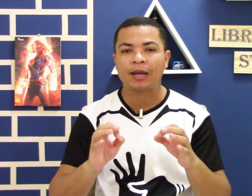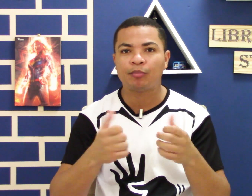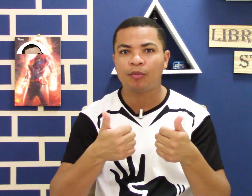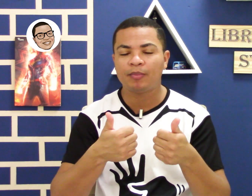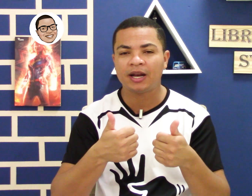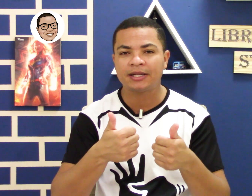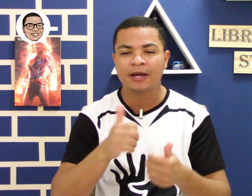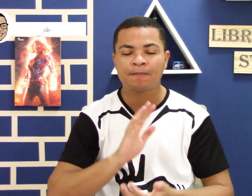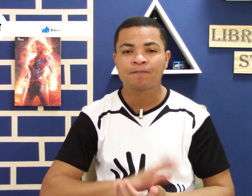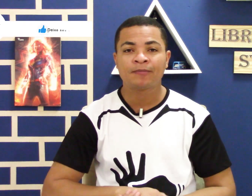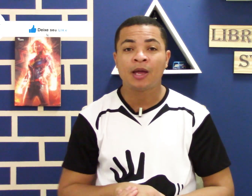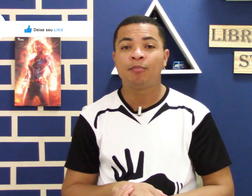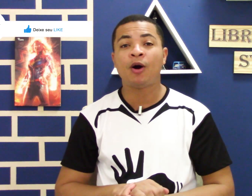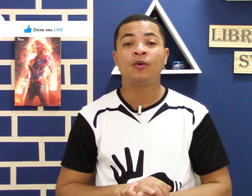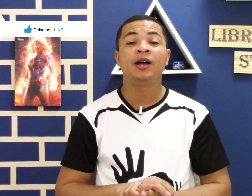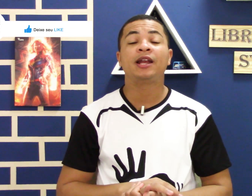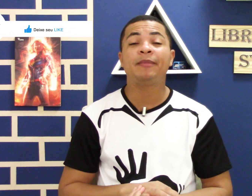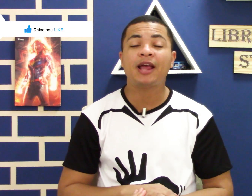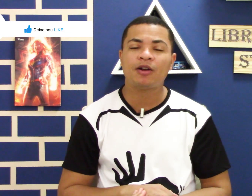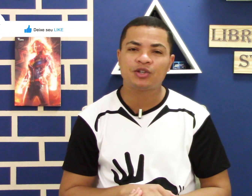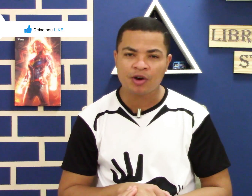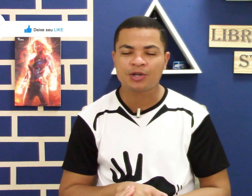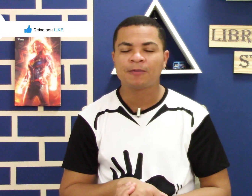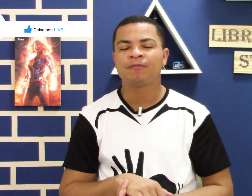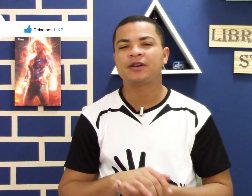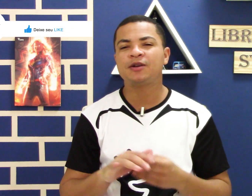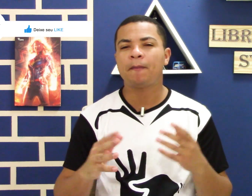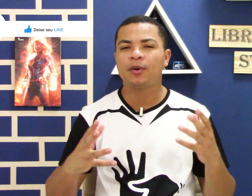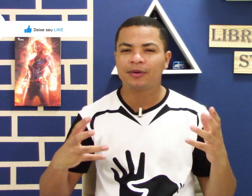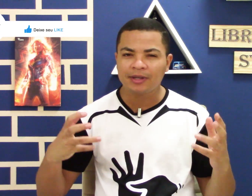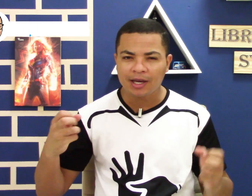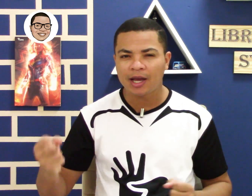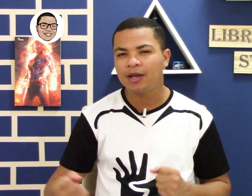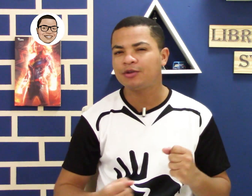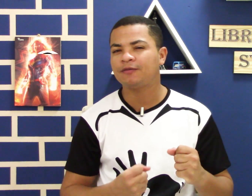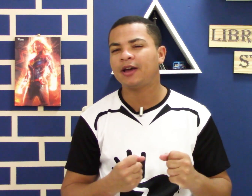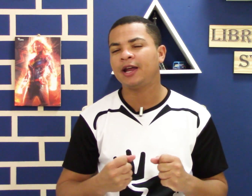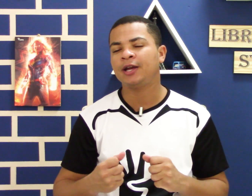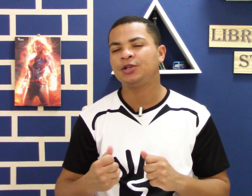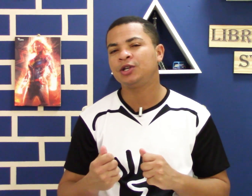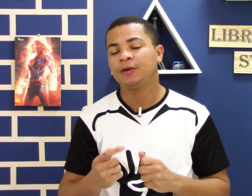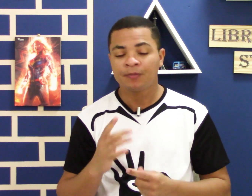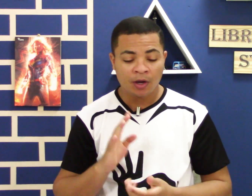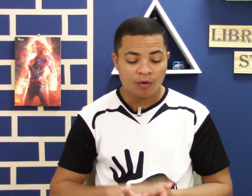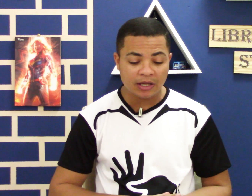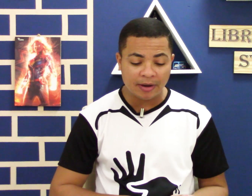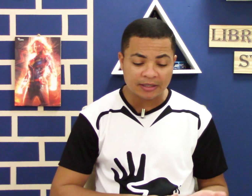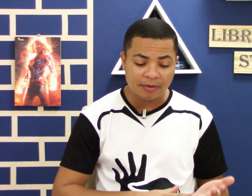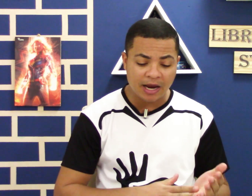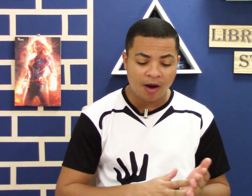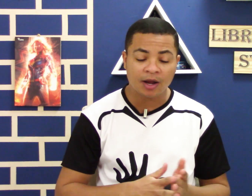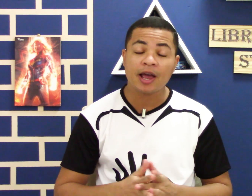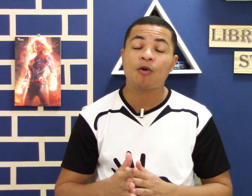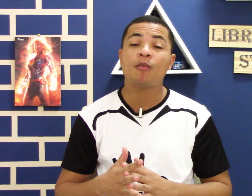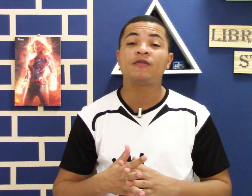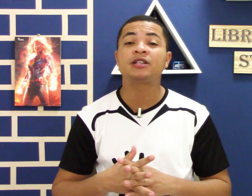tempo, beleza? Bom, na mini aula de hoje vai ser um pouquinho diferente. O tema dessa mini aula é como você pode